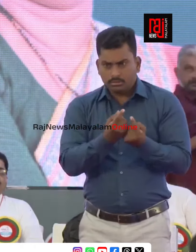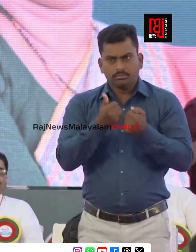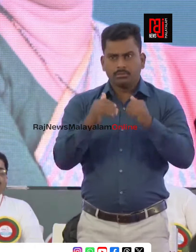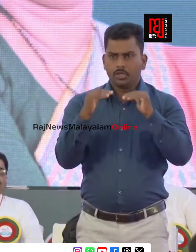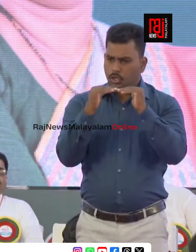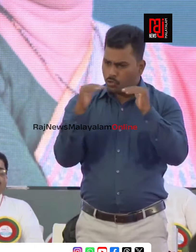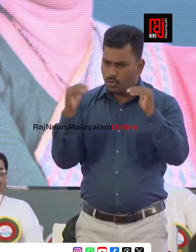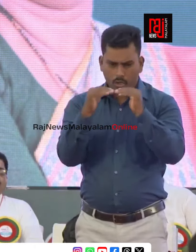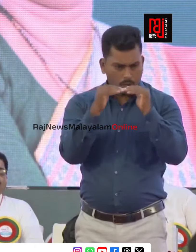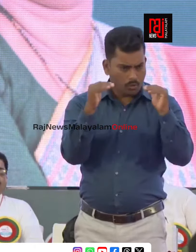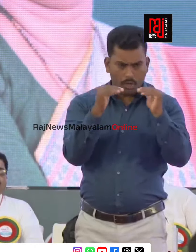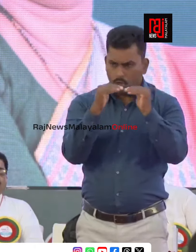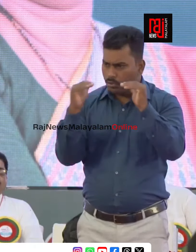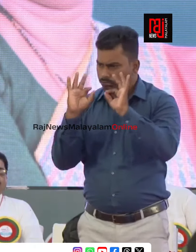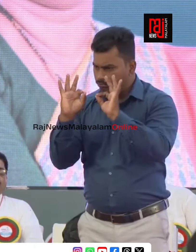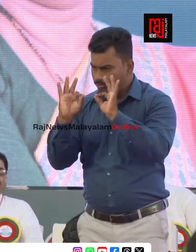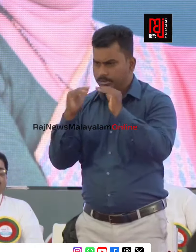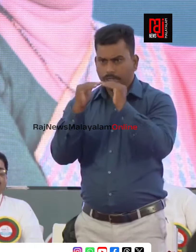അവരെയെല്ലാം